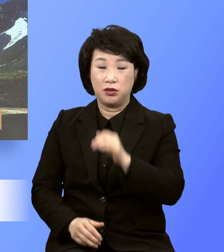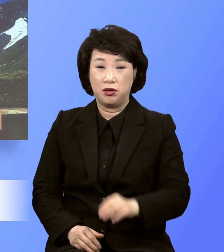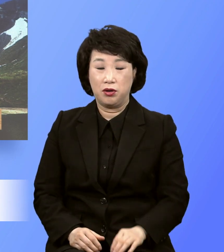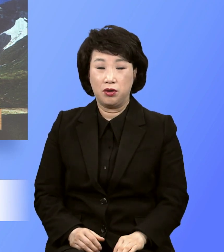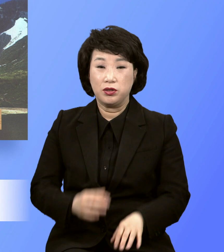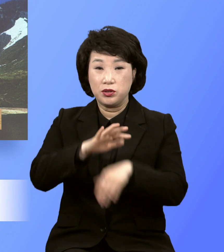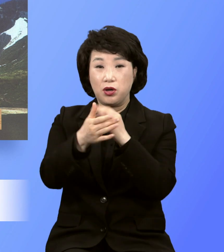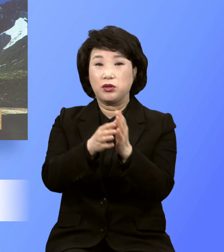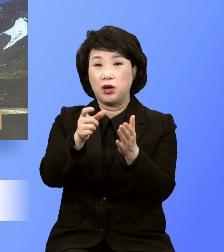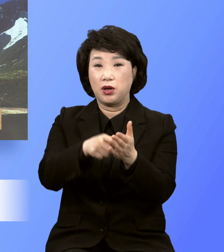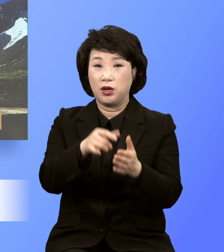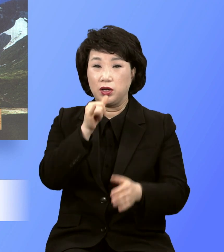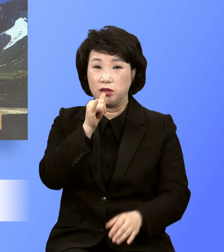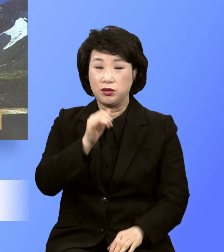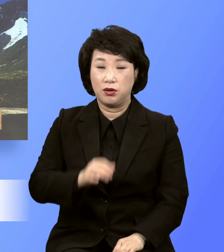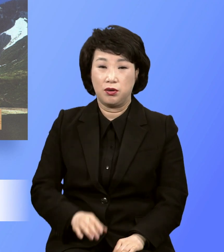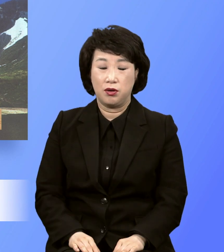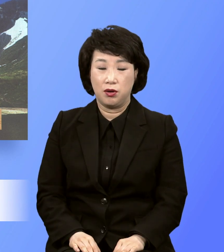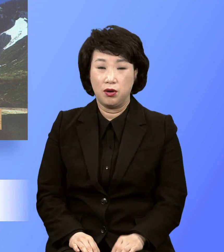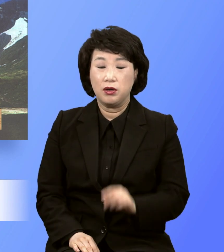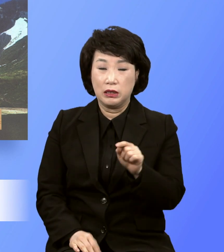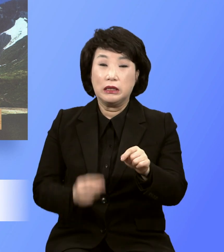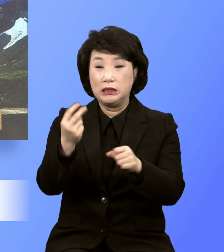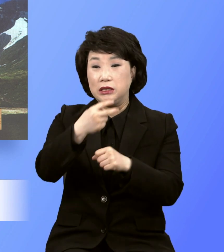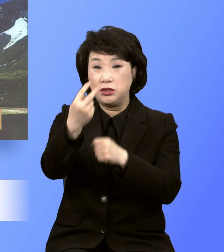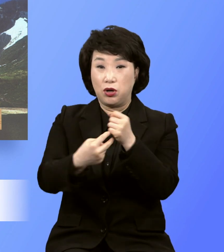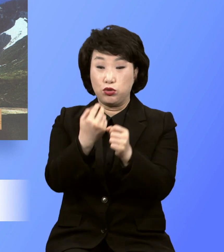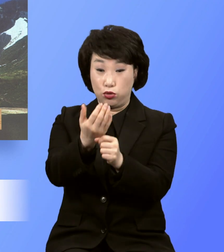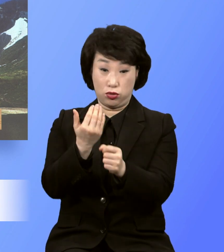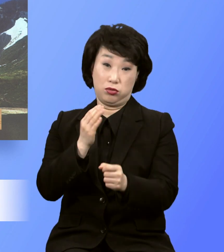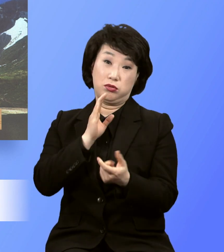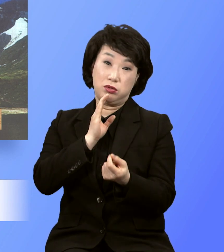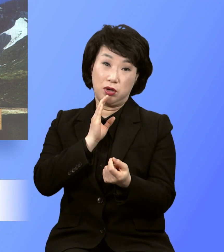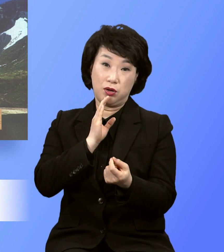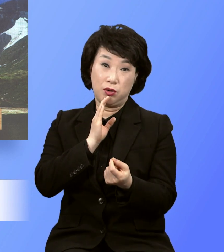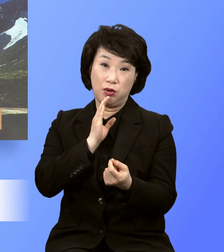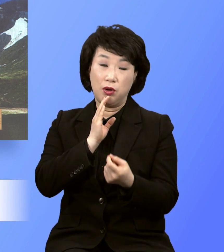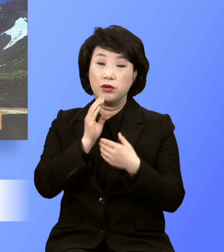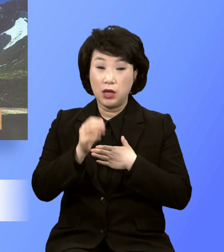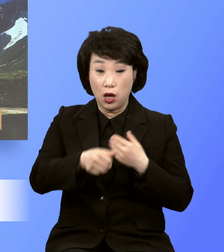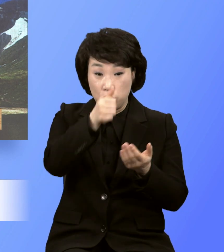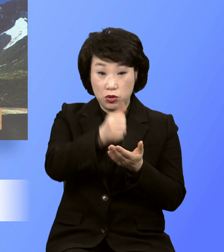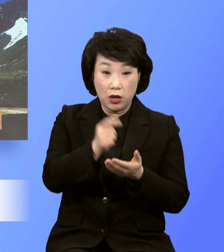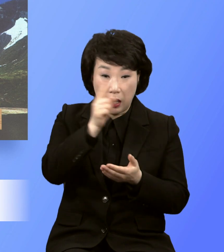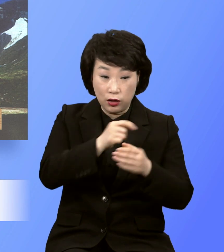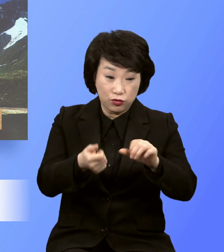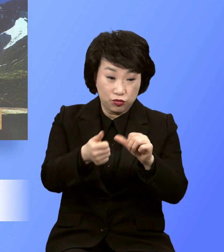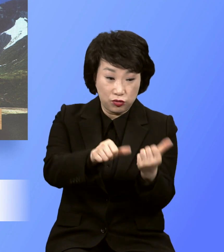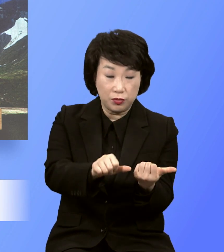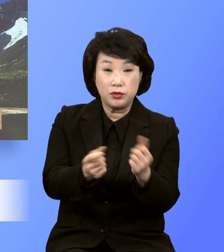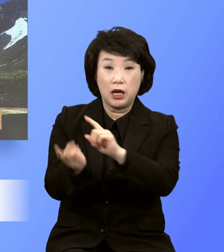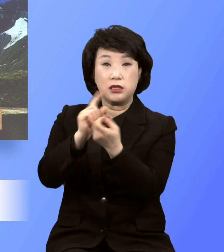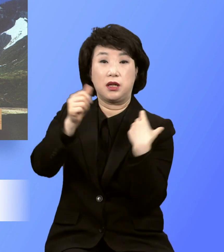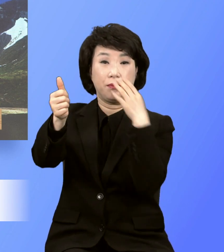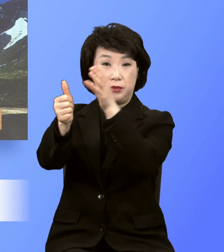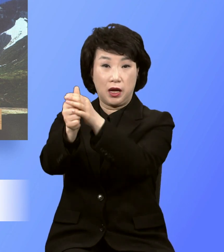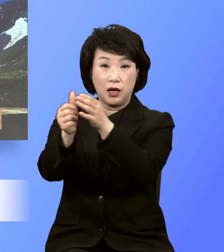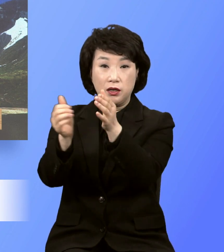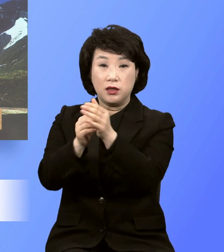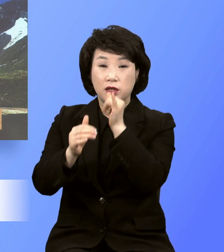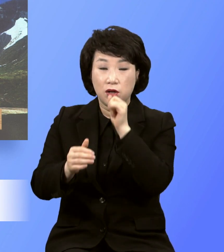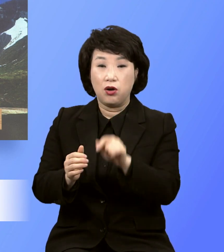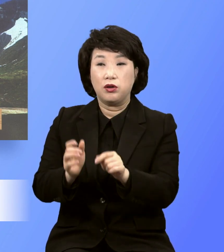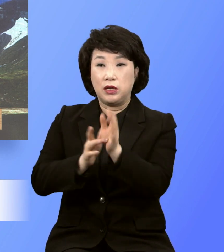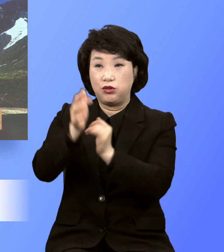담당하셨다고 성경은 말씀하시며 2000년 전에 실제로 내 죄악과 죽음을 담당했으니